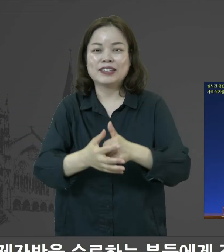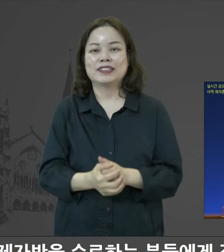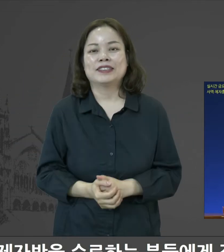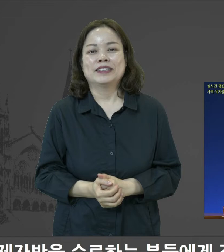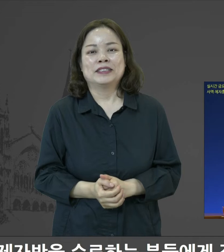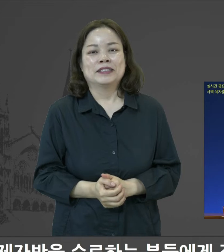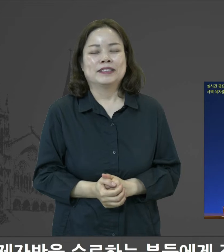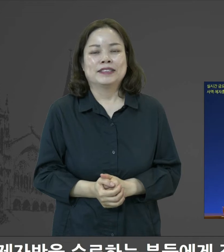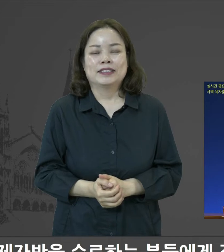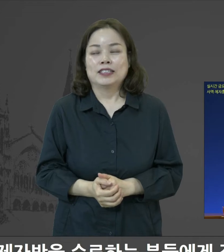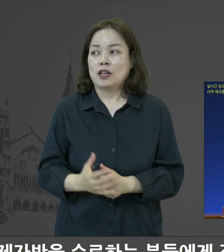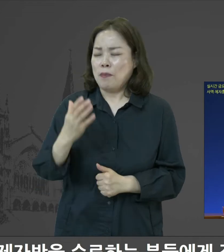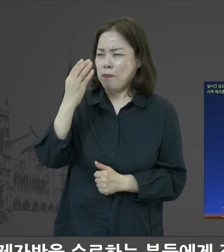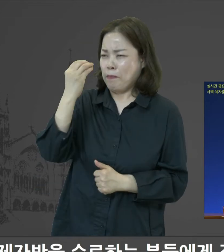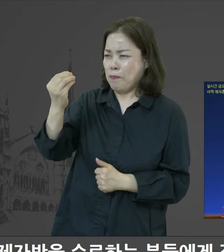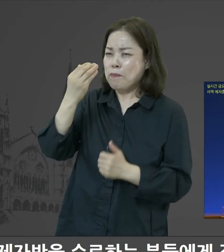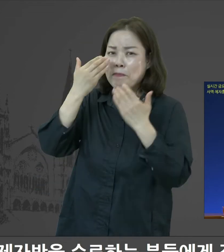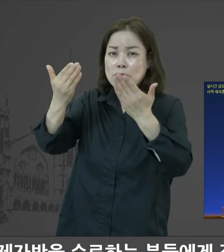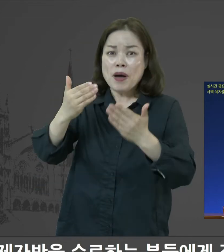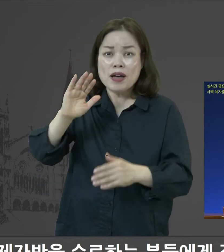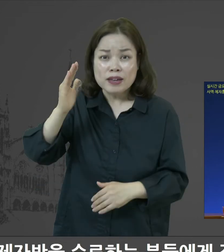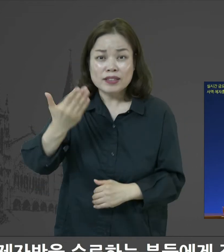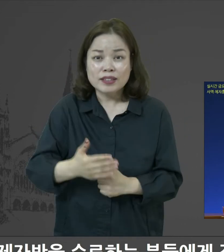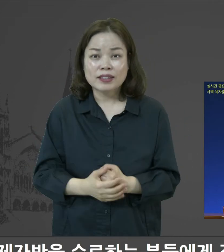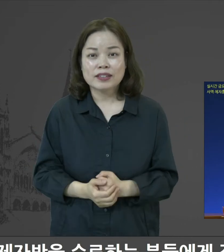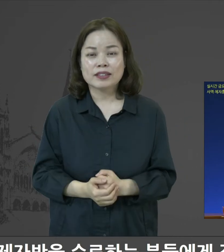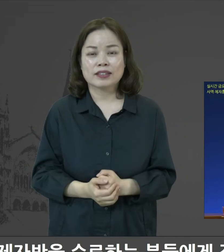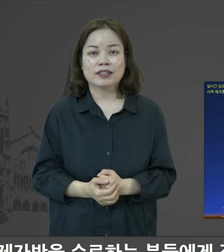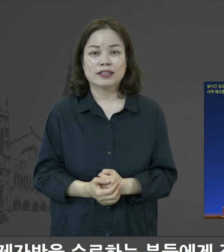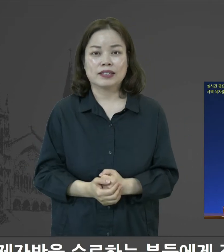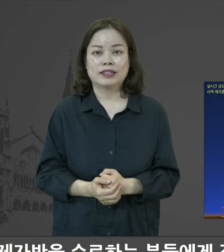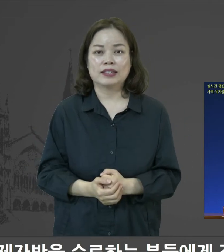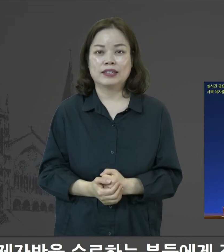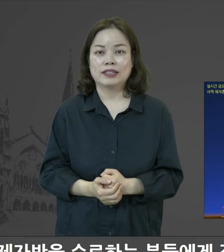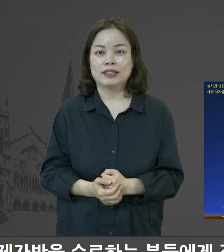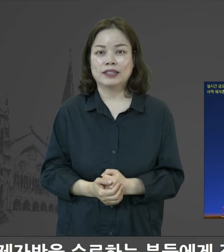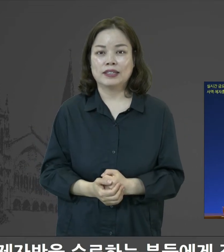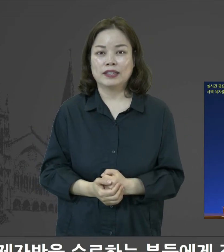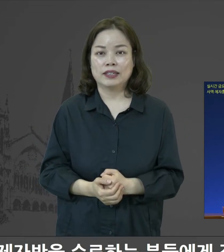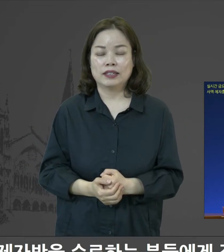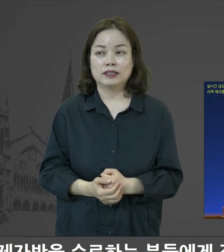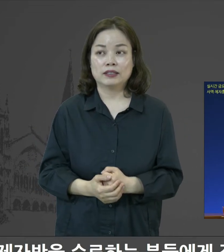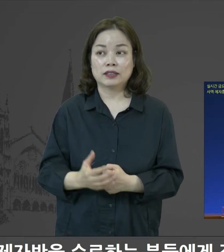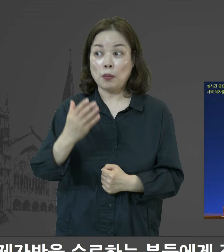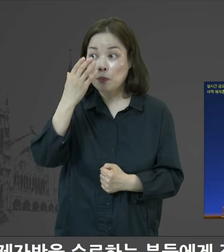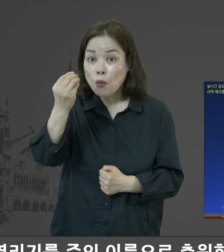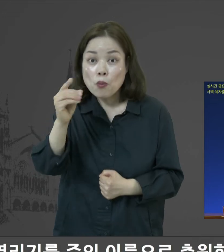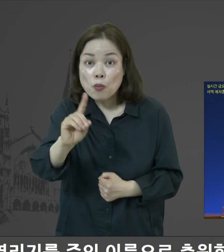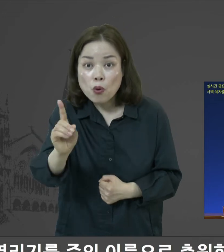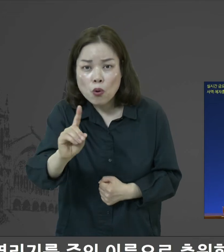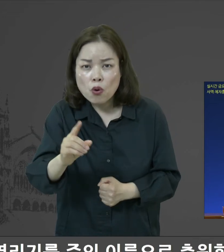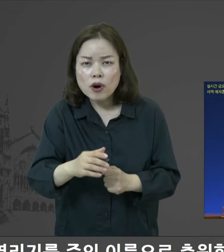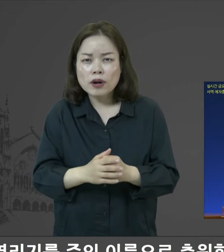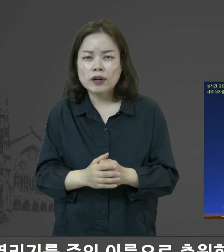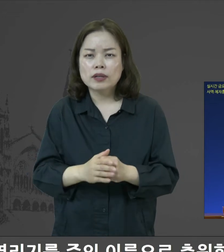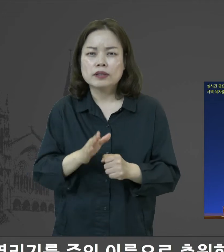이게 볼 수 있어야 됩니다. 이 본다는 말은